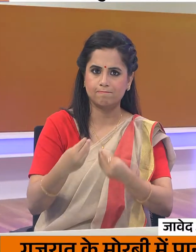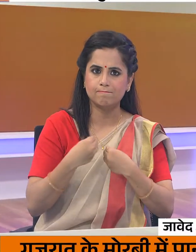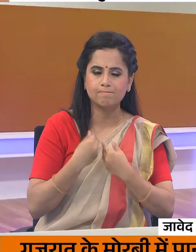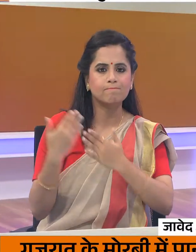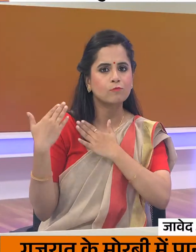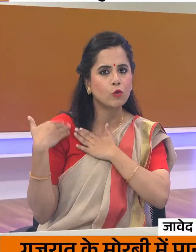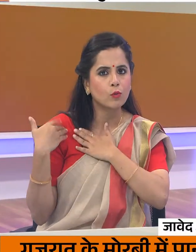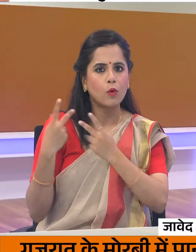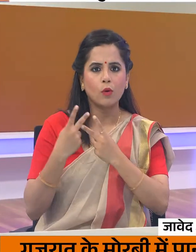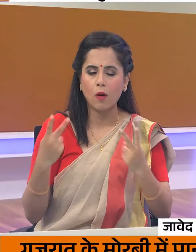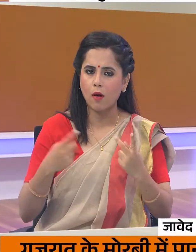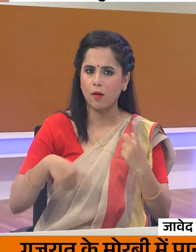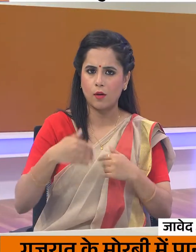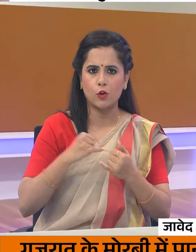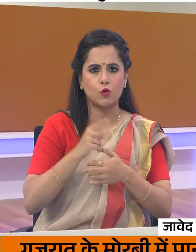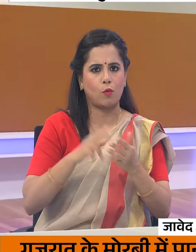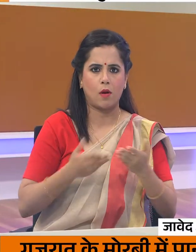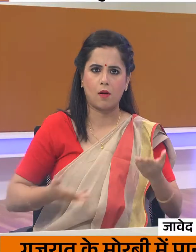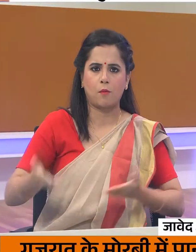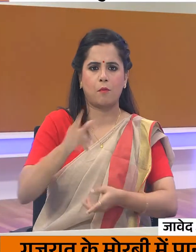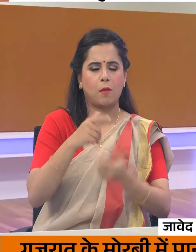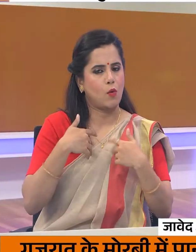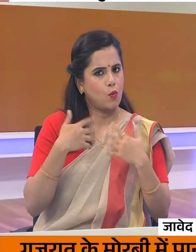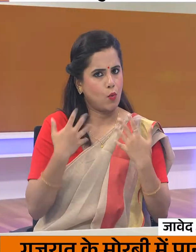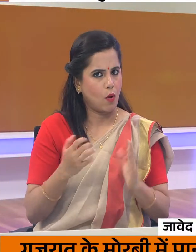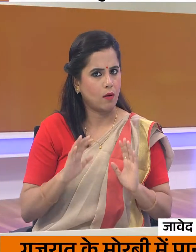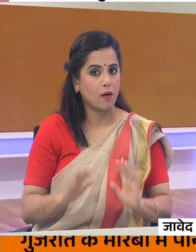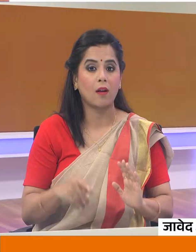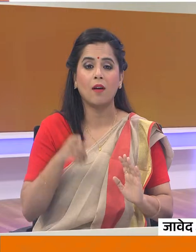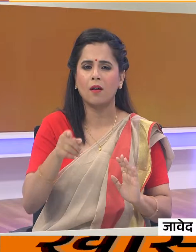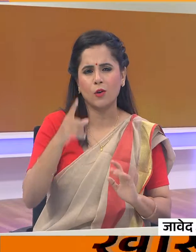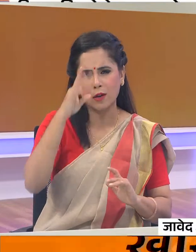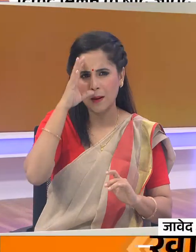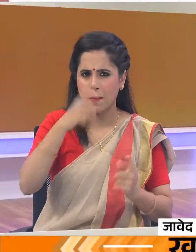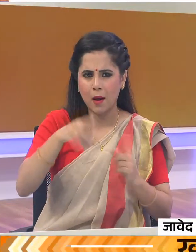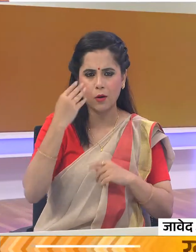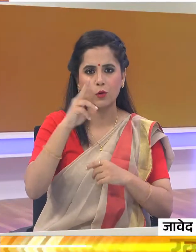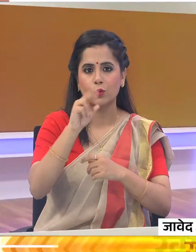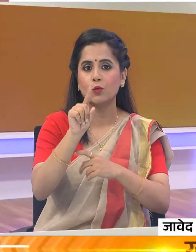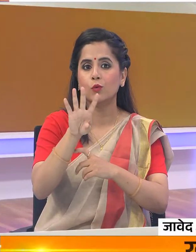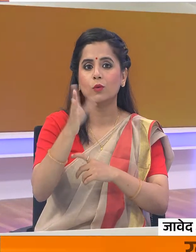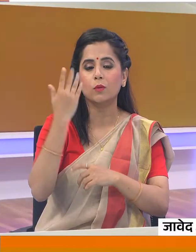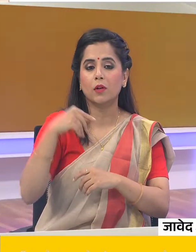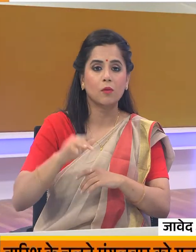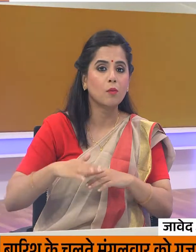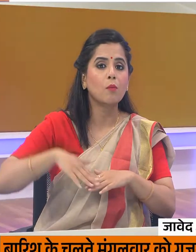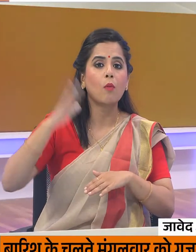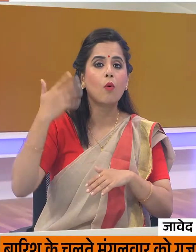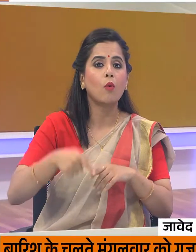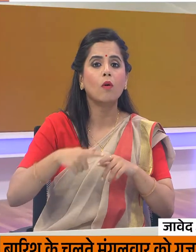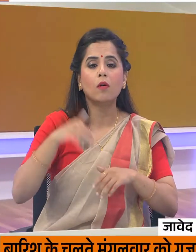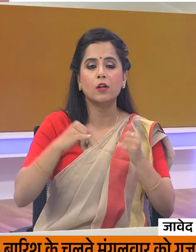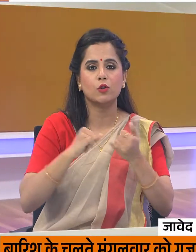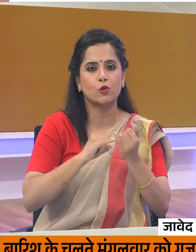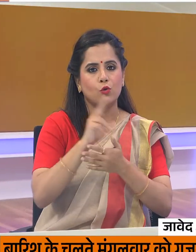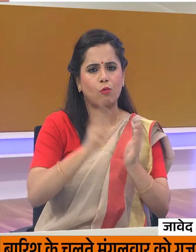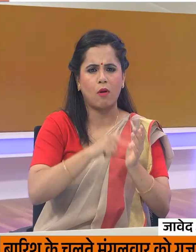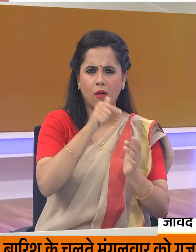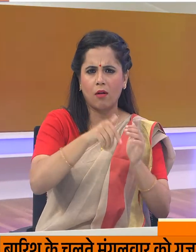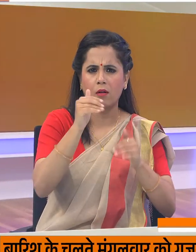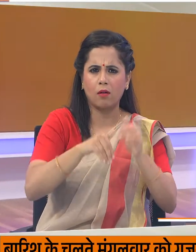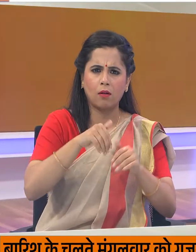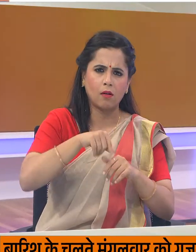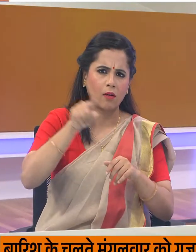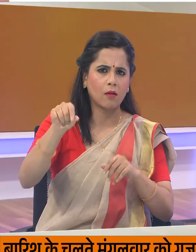मैंडेट जो मेरा है ये पूरे शोपियान के लोगों का मैंडेट है। और आपको याद ही होगा 2014 में सबसे ज़्यादा वोट शोपियान से ही आए। और आज